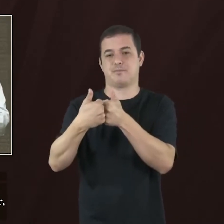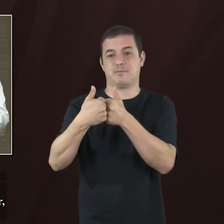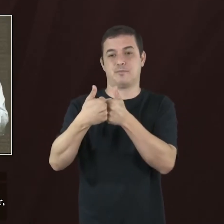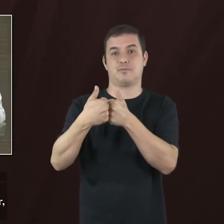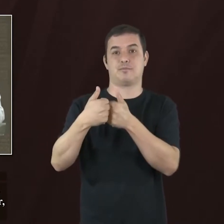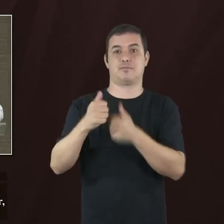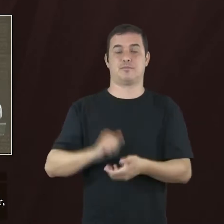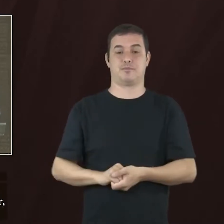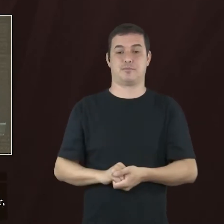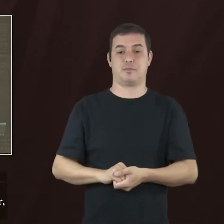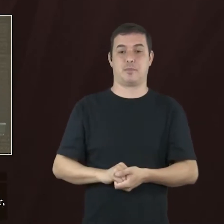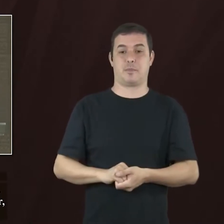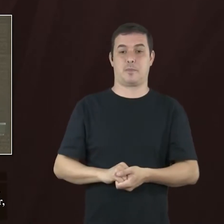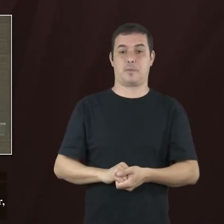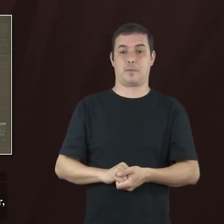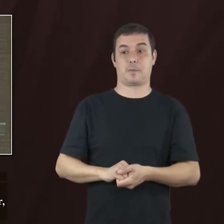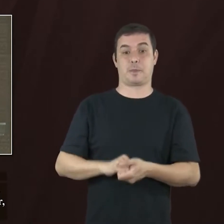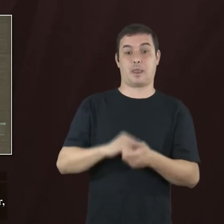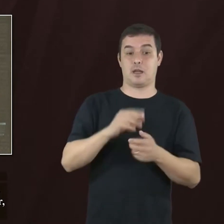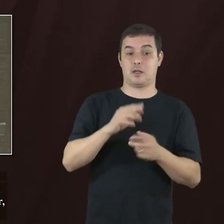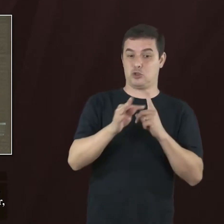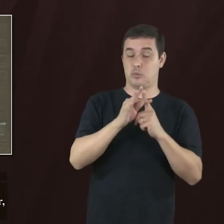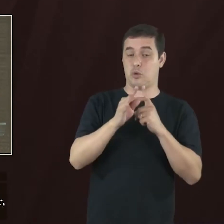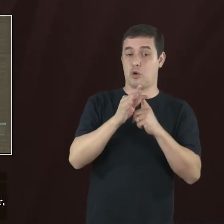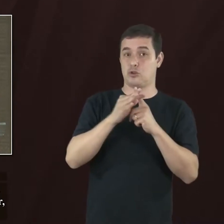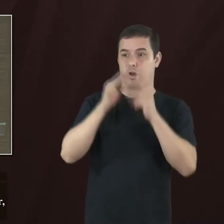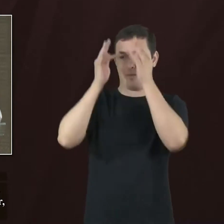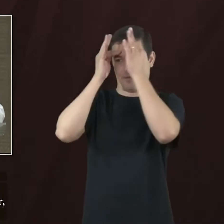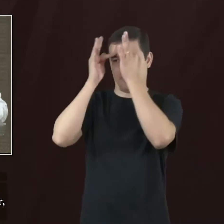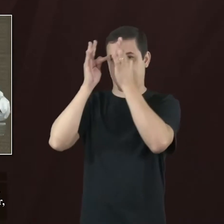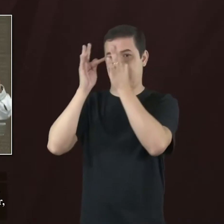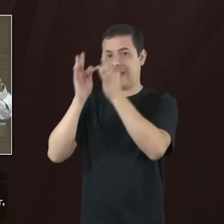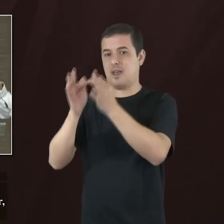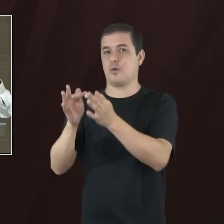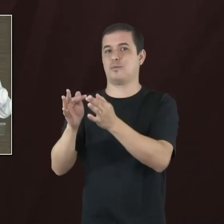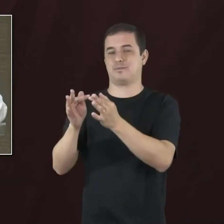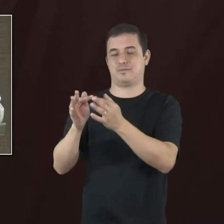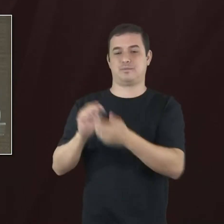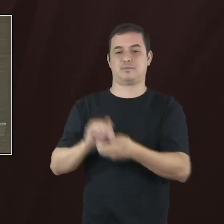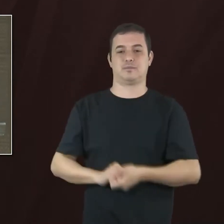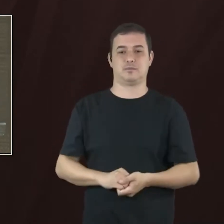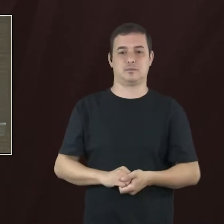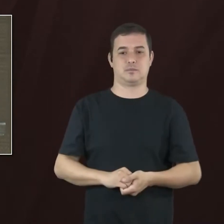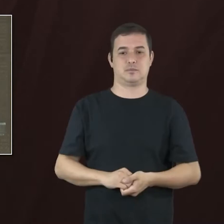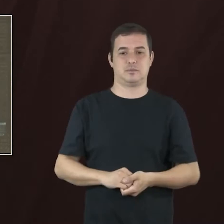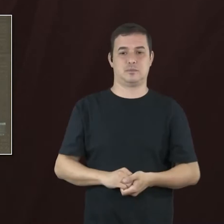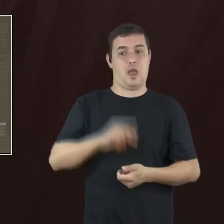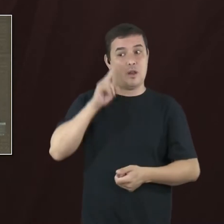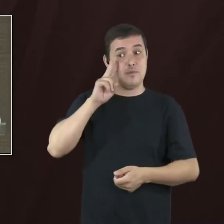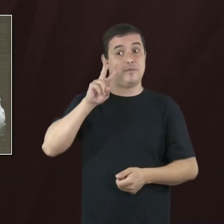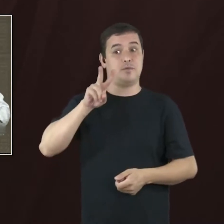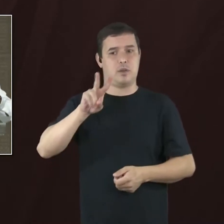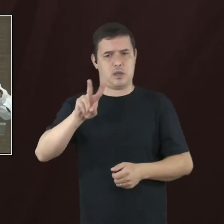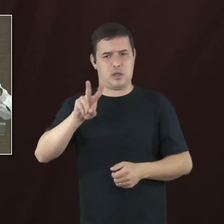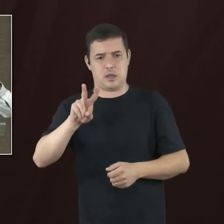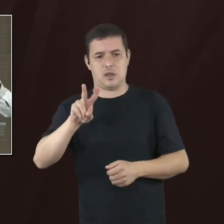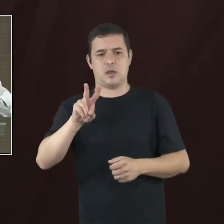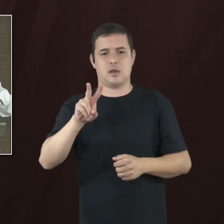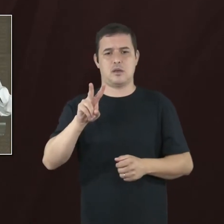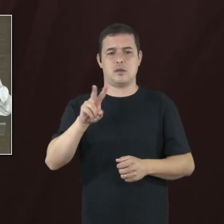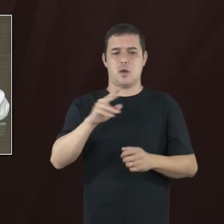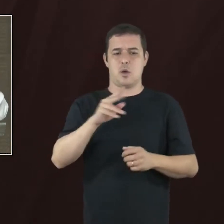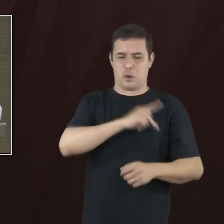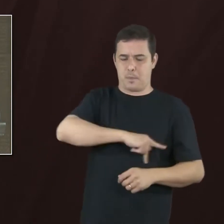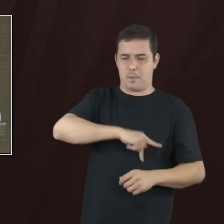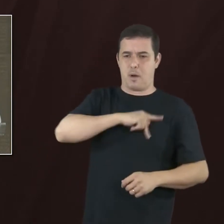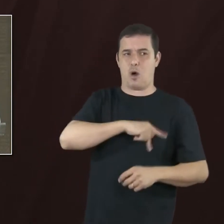Timóteo seguia de perto Paulo, mas ele não só via as pregações de Paulo, ele não só seguia de